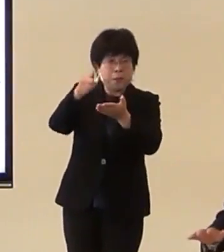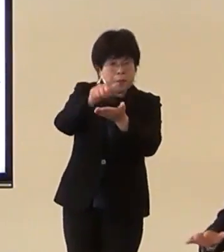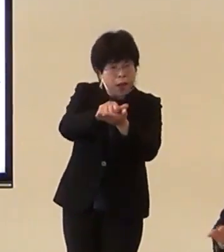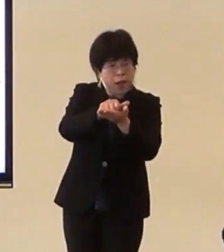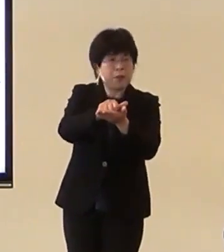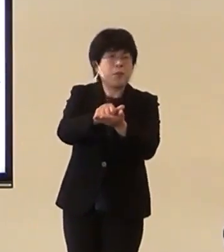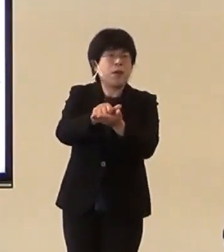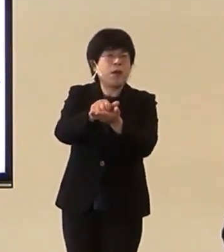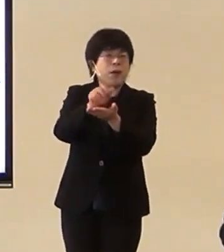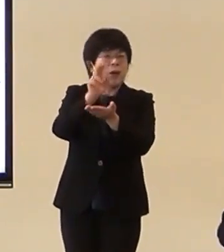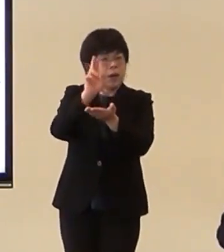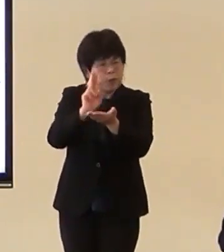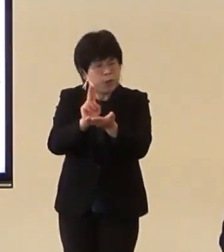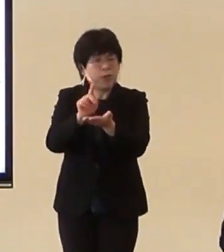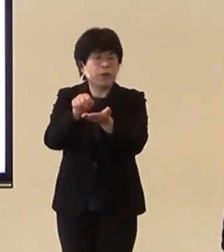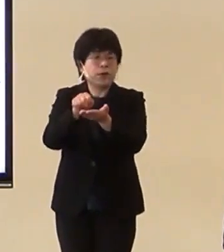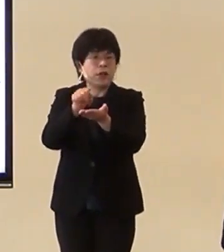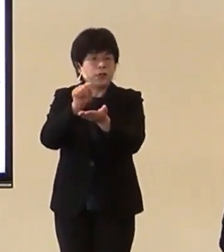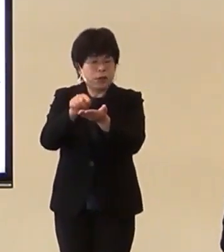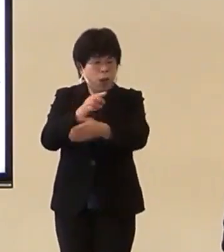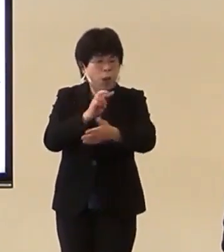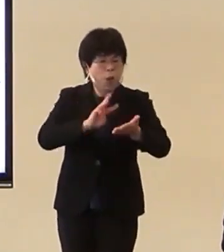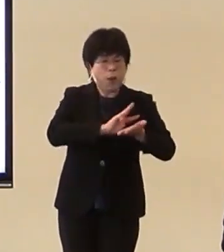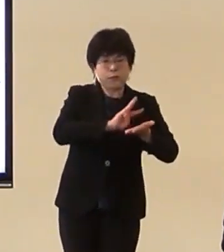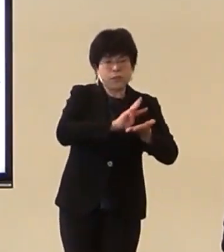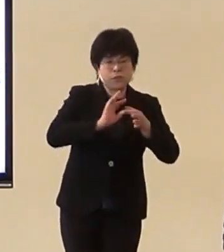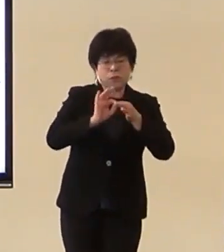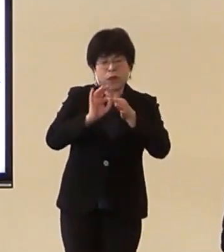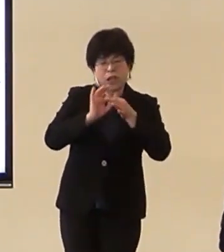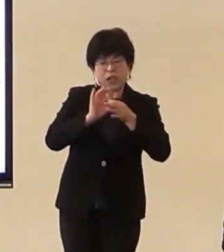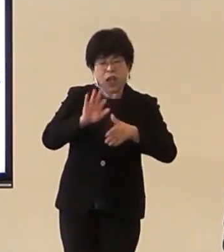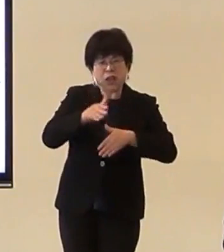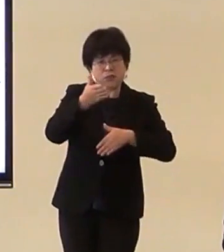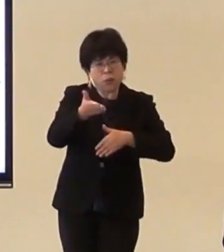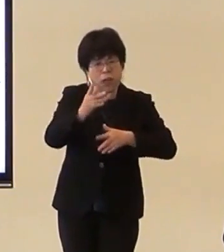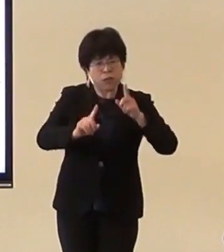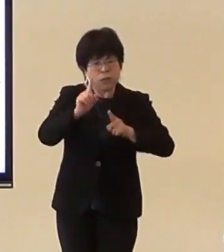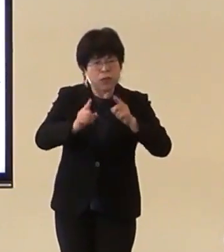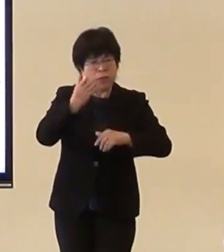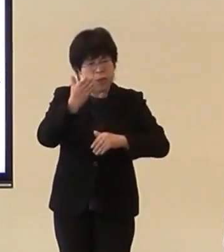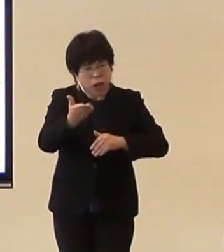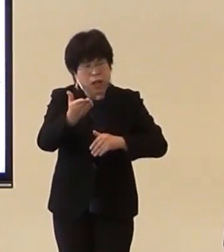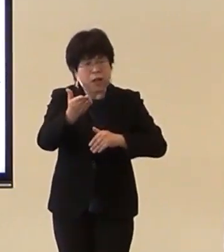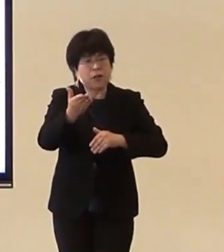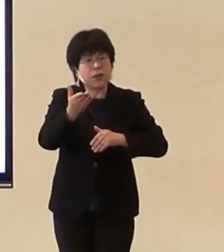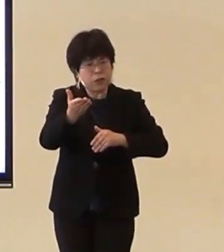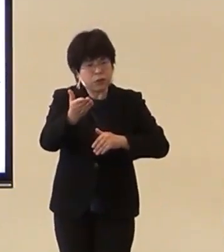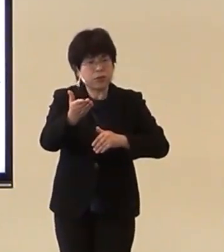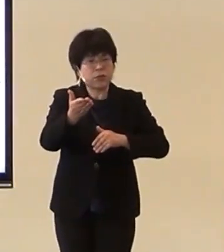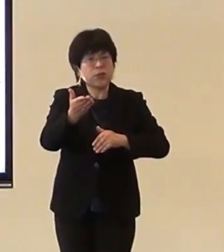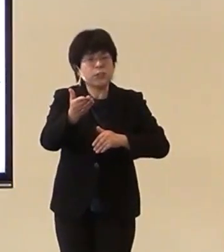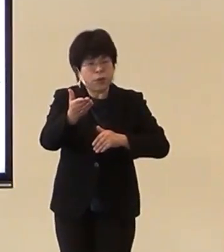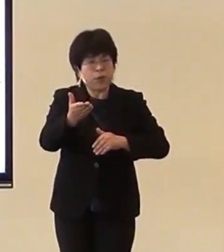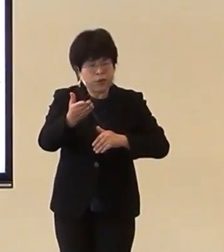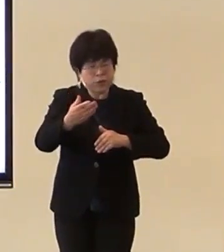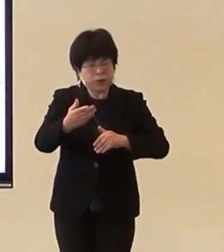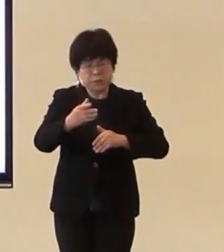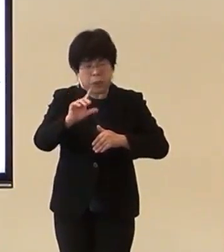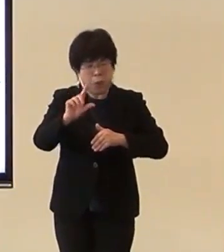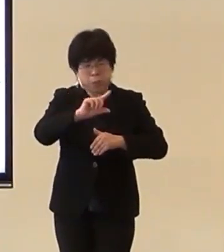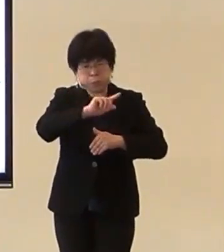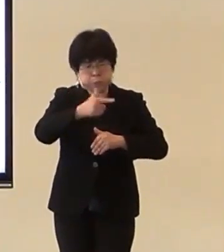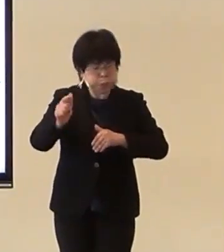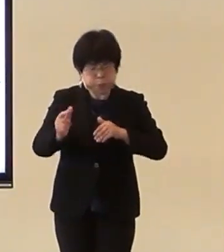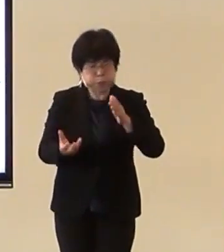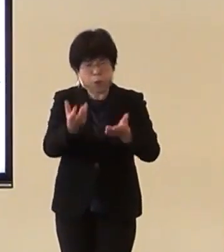でしょう。でもそうするとこれとの関係はどうかとかいろんなことが起こります。その団体で異常事態が起こるんだという